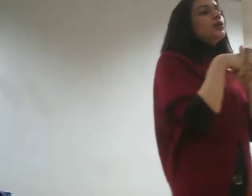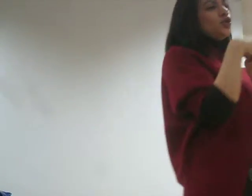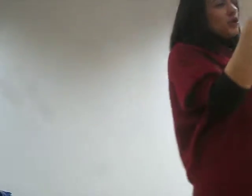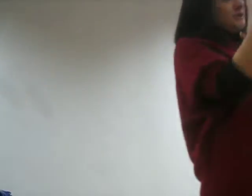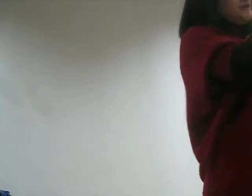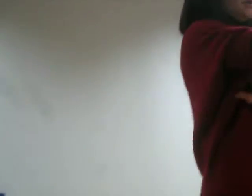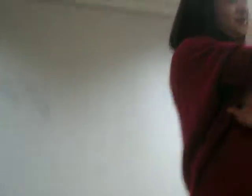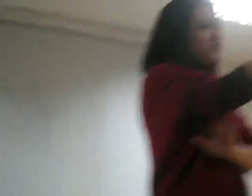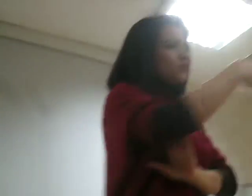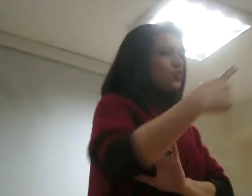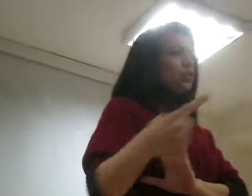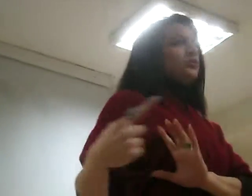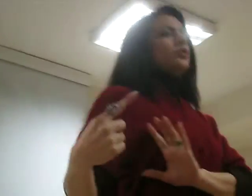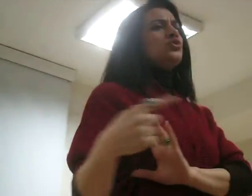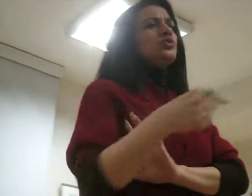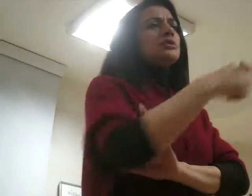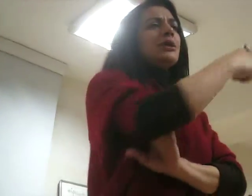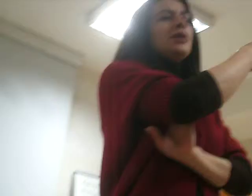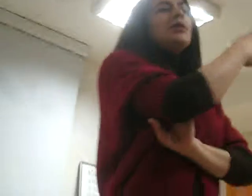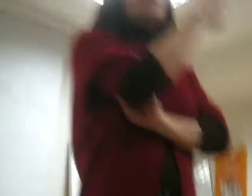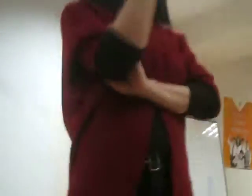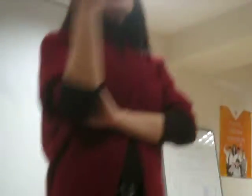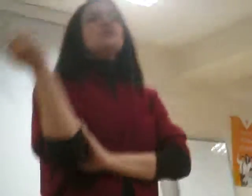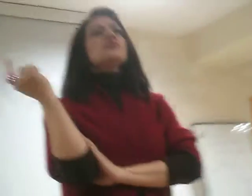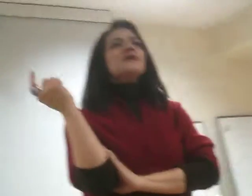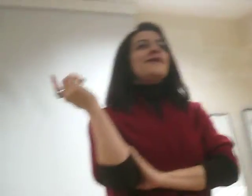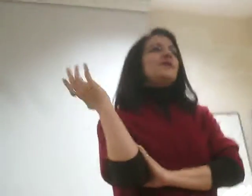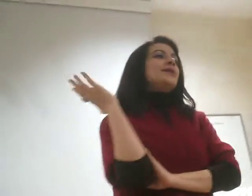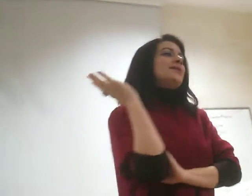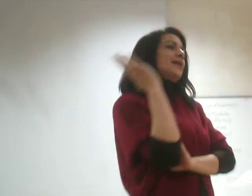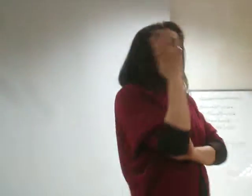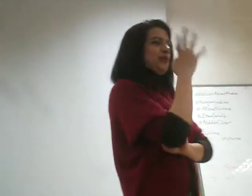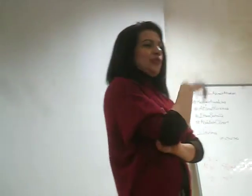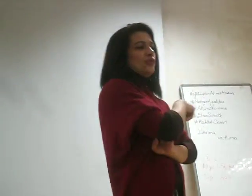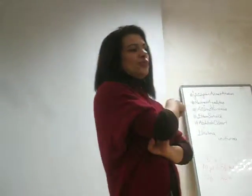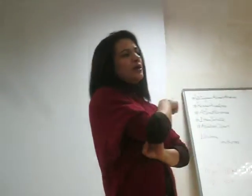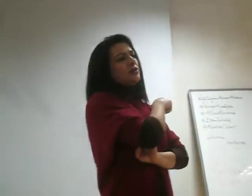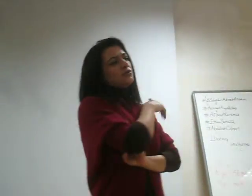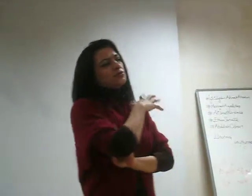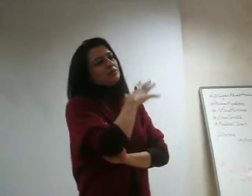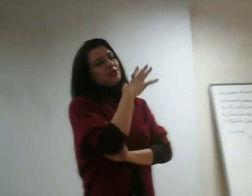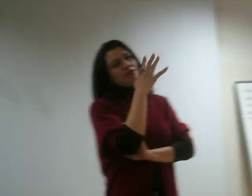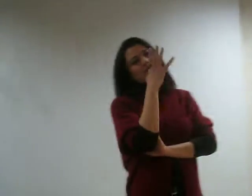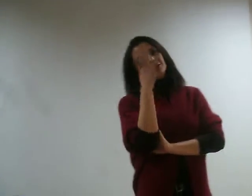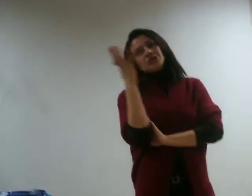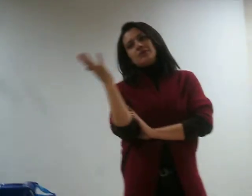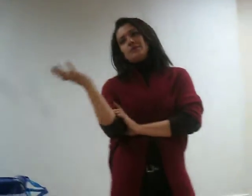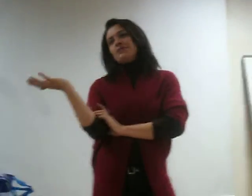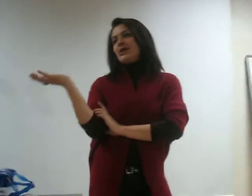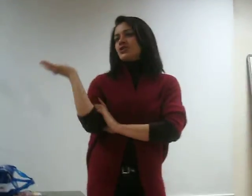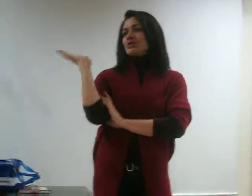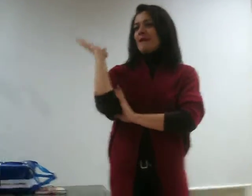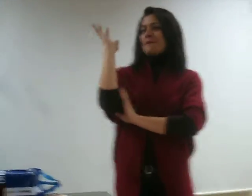Çok ihtiyacımız oluyor yüzde. İşte %50 engelli raporum var. %5 zam